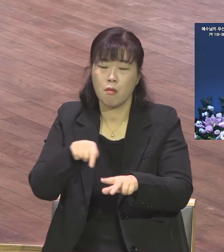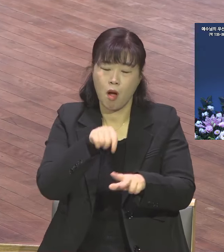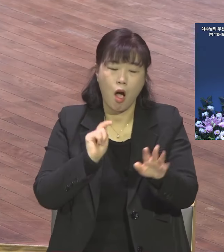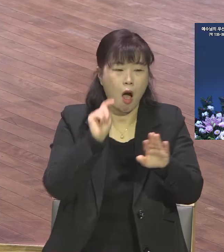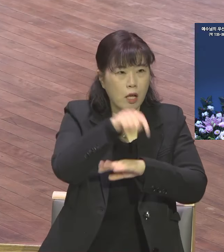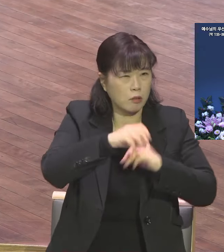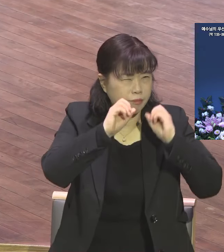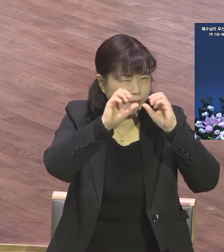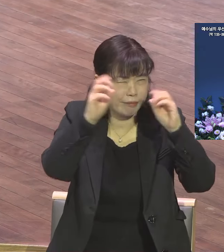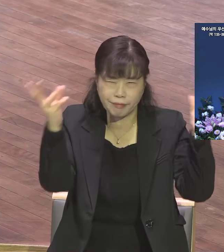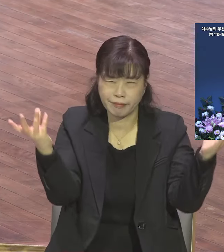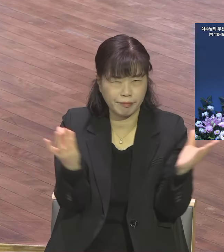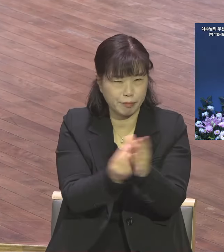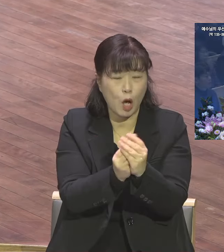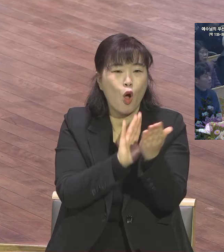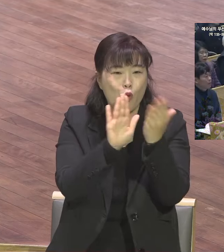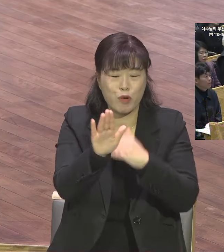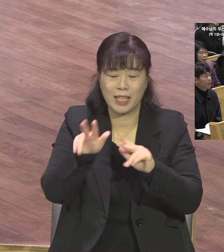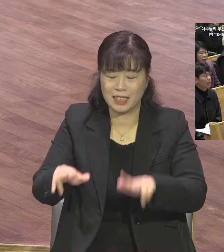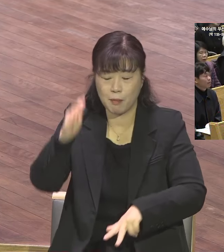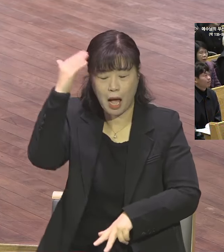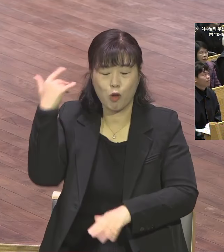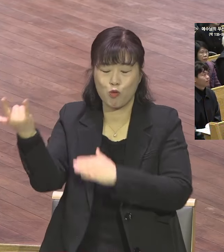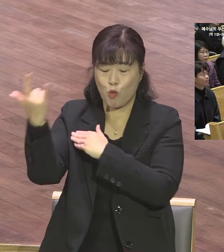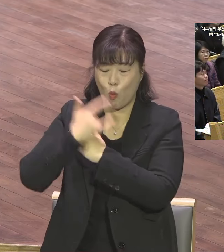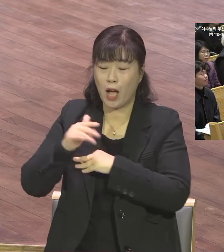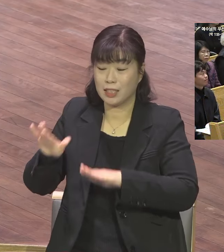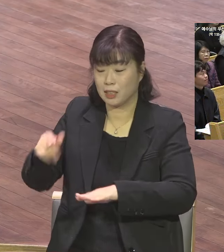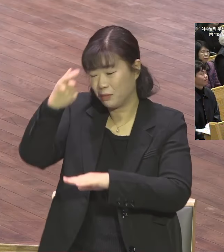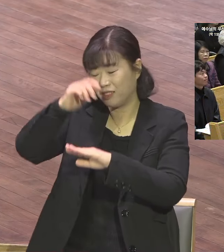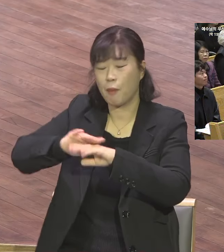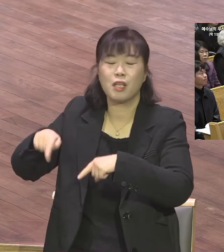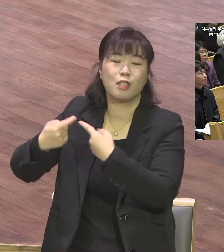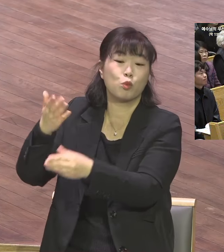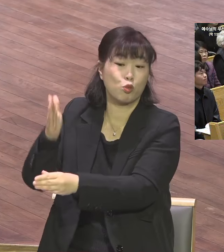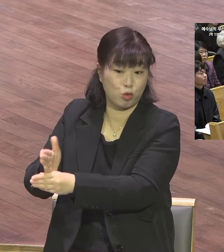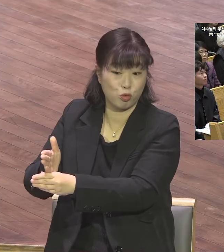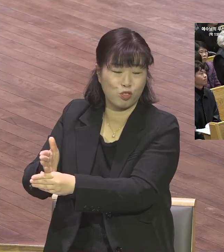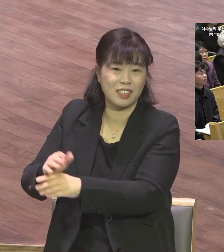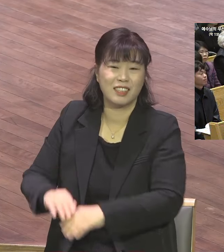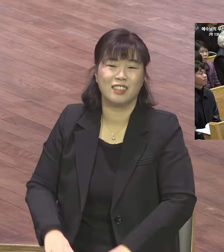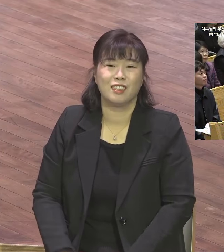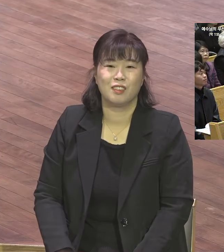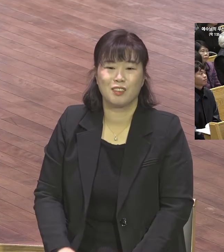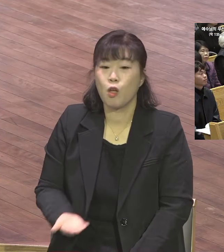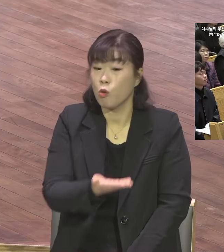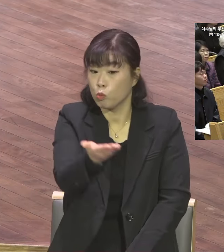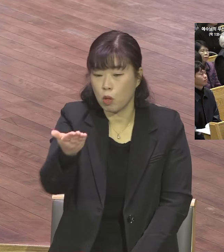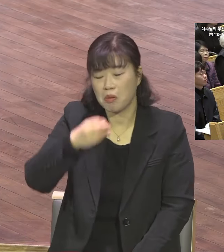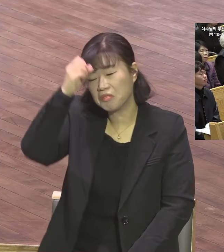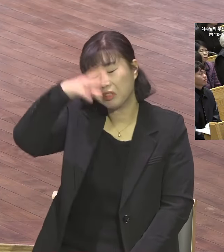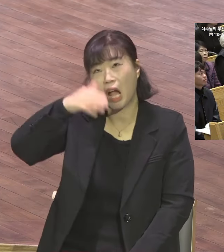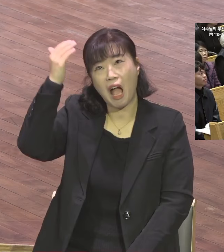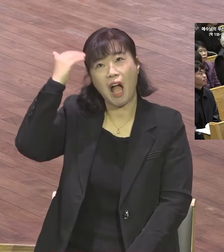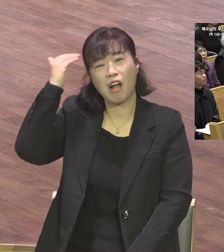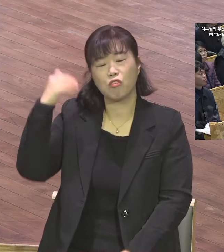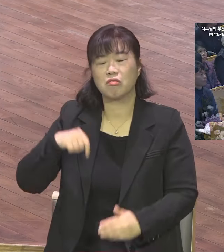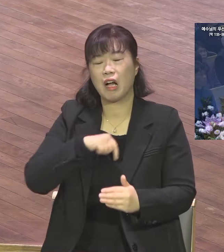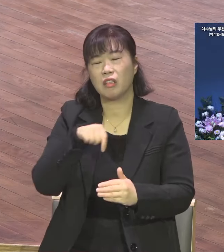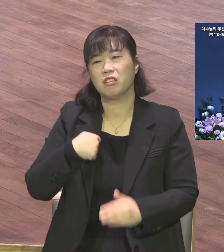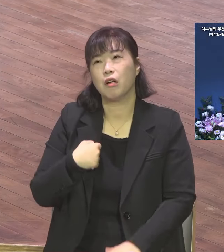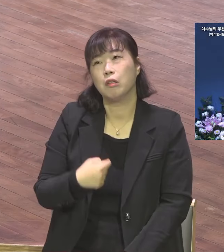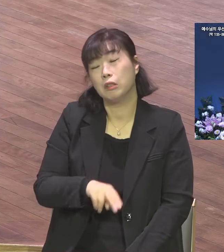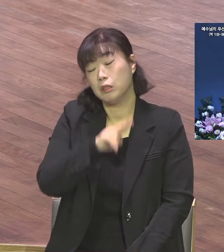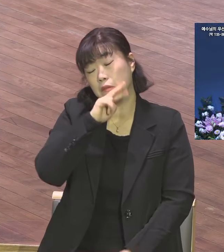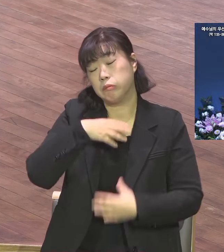아시고 여러분 기도로 함께 하시기 바랍니다. 그러면서 여러분이 우리 가슴을 같이 한 방향으로 같이 가야지.